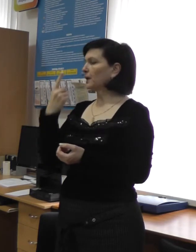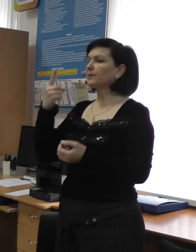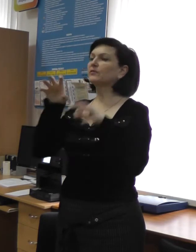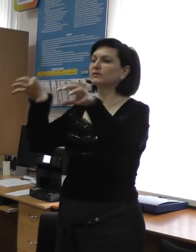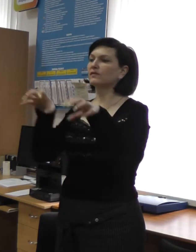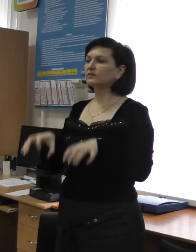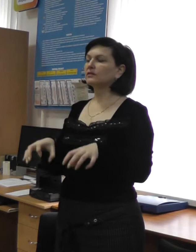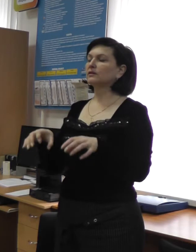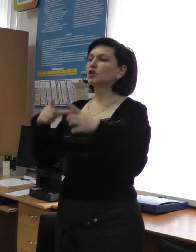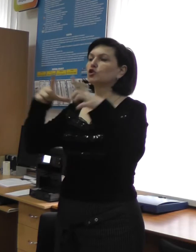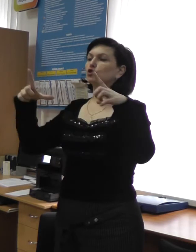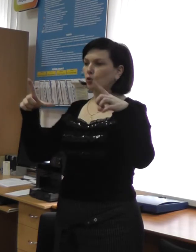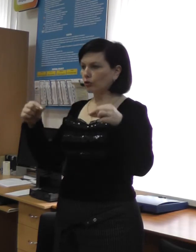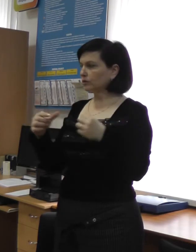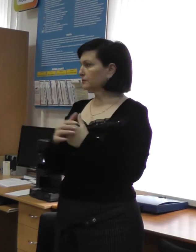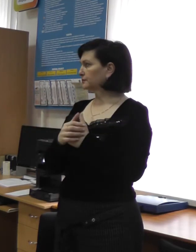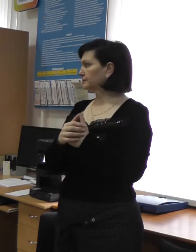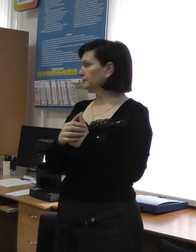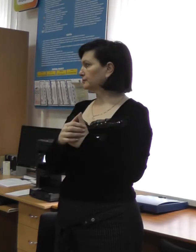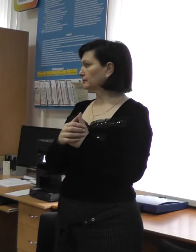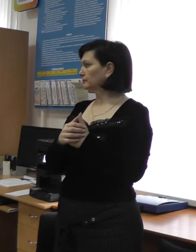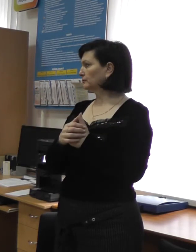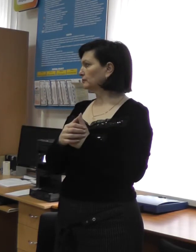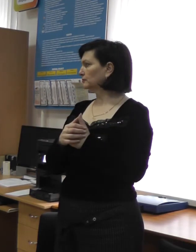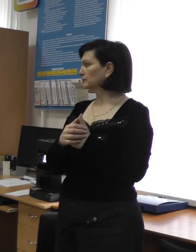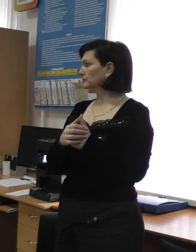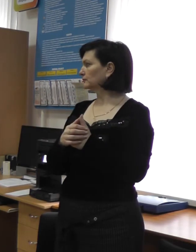городской греческой национальной культурной автономии.